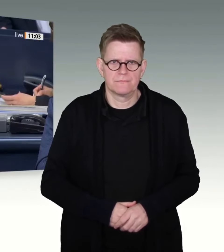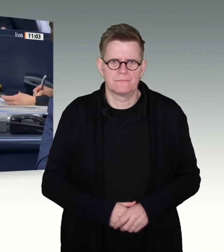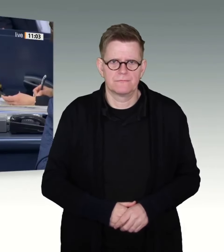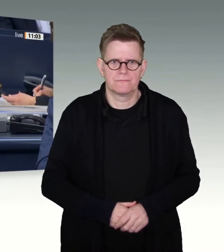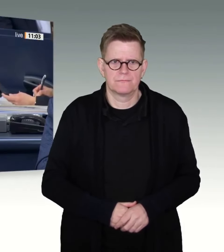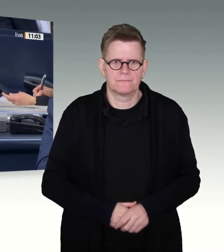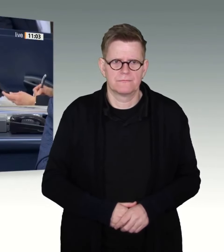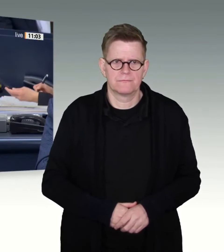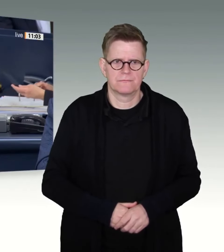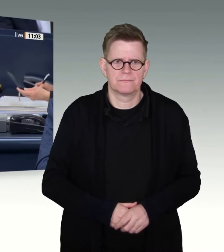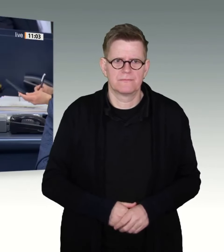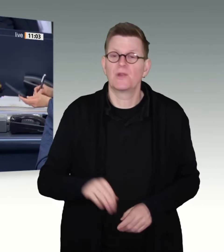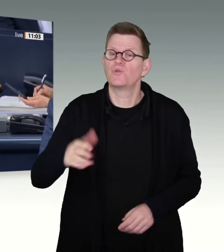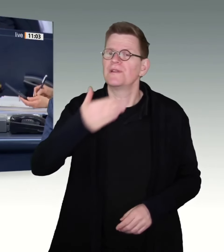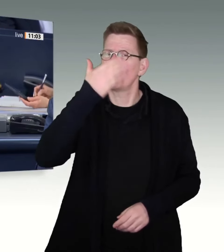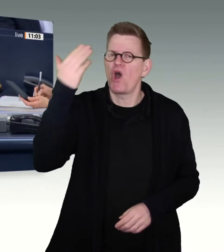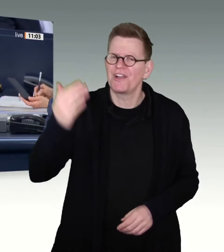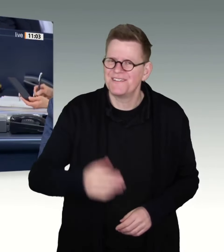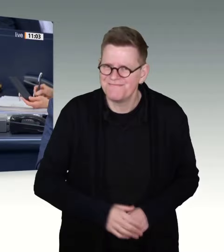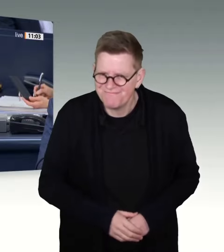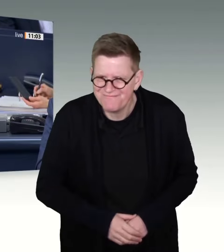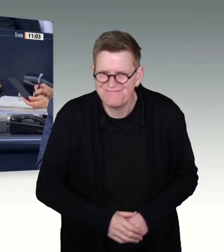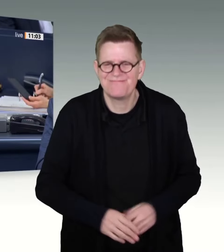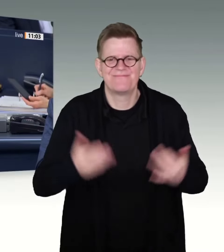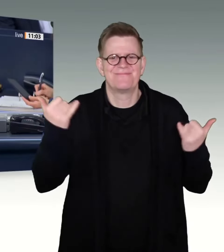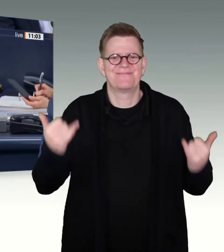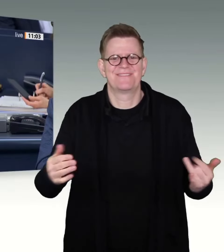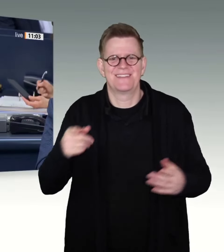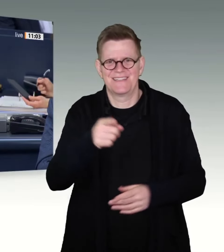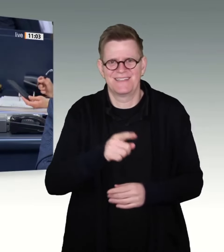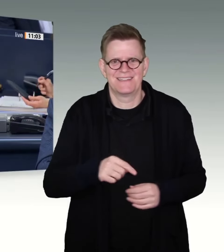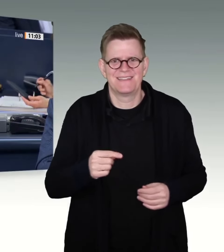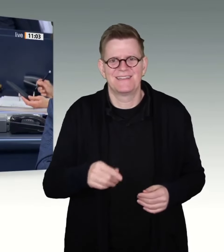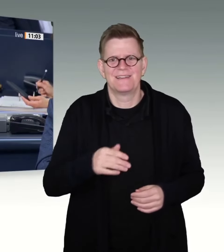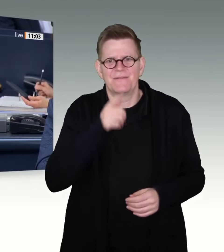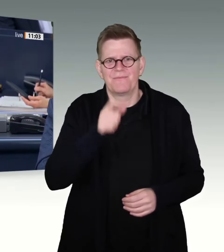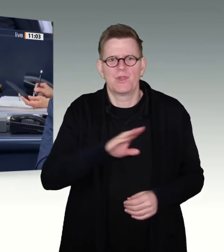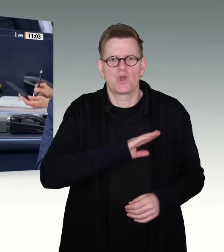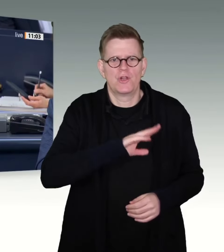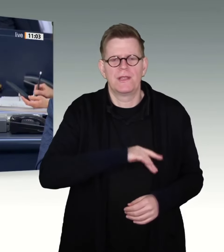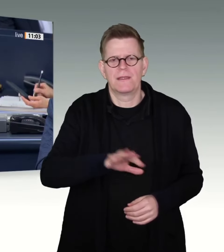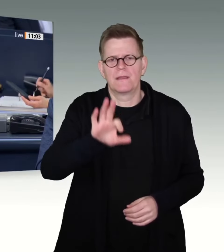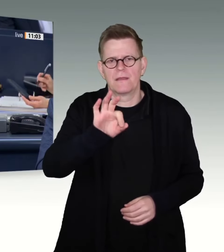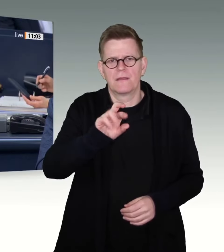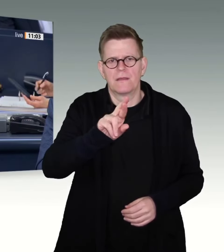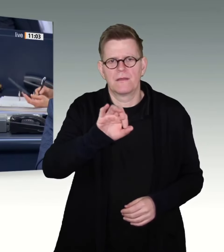Ich grüße Sie alle sehr herzlich und gebe das Wort dem Kollegen Friedhelm Boginski für die FDP-Fraktion.